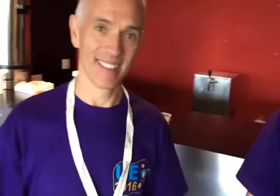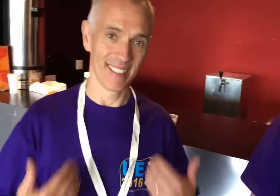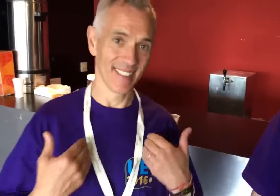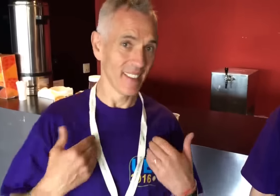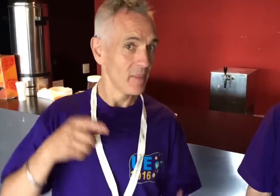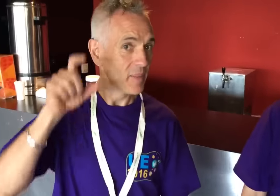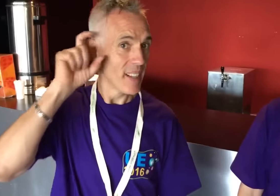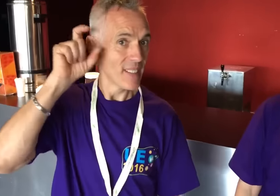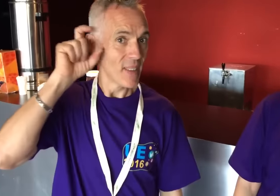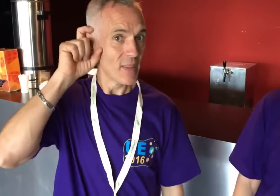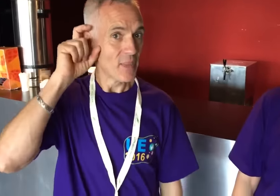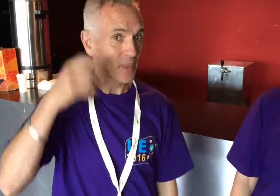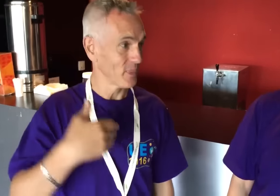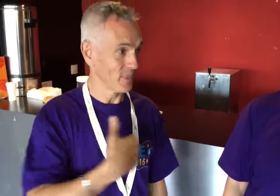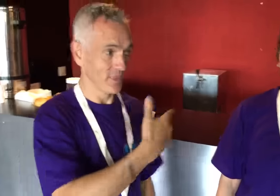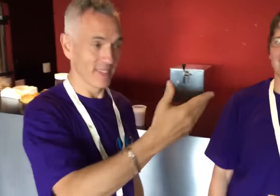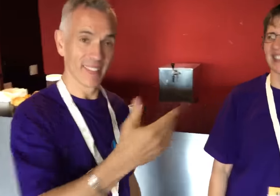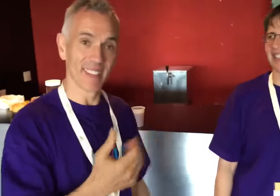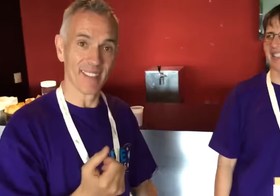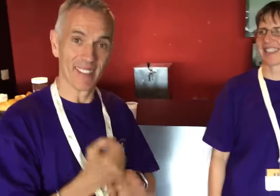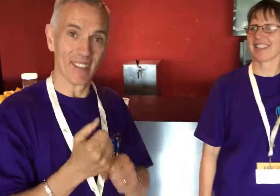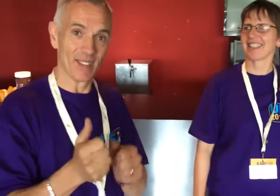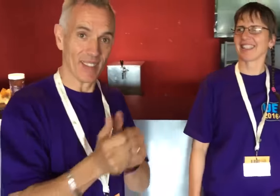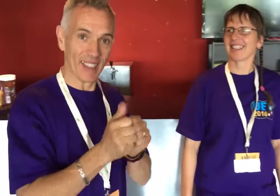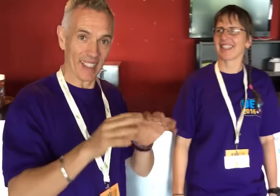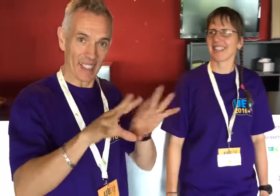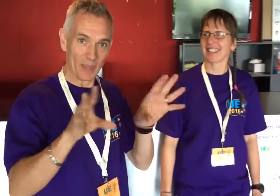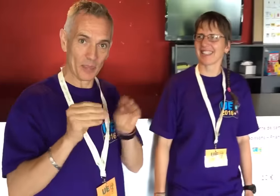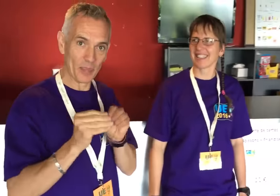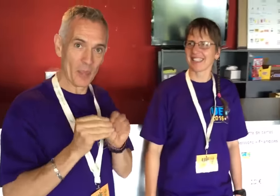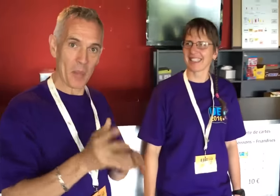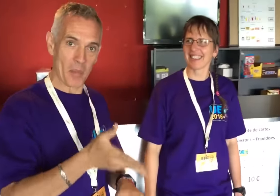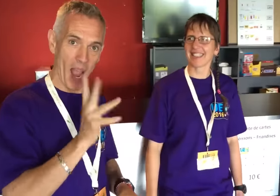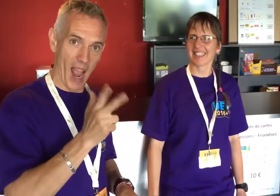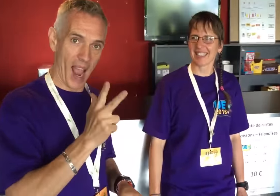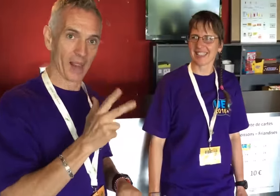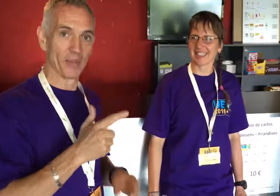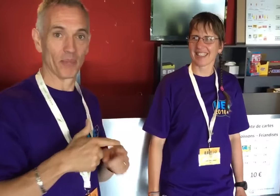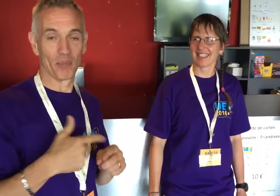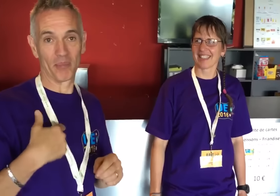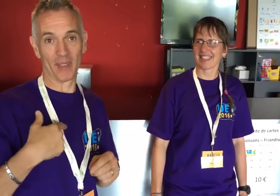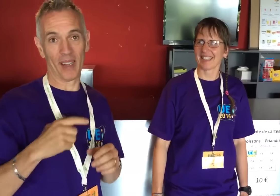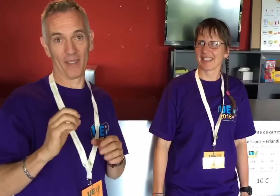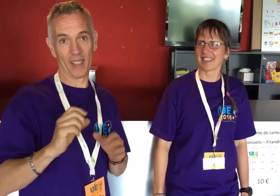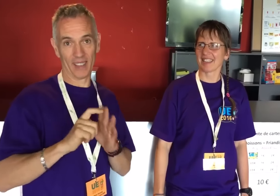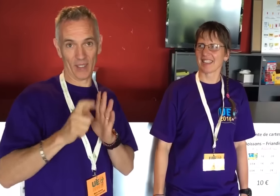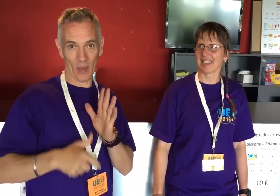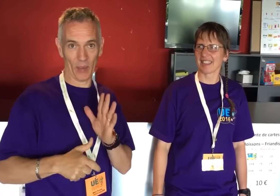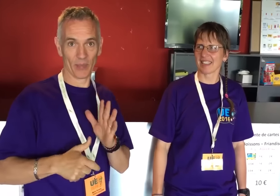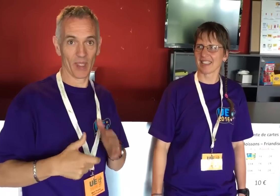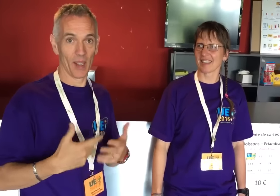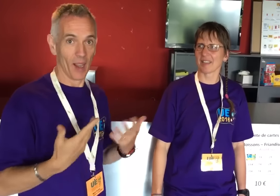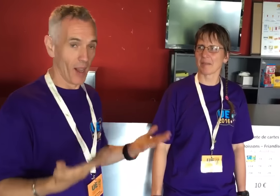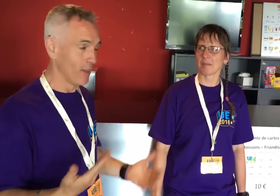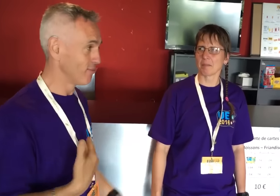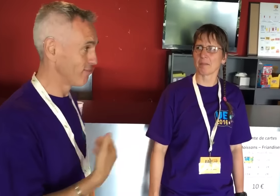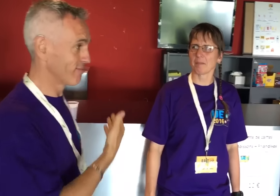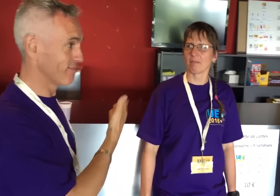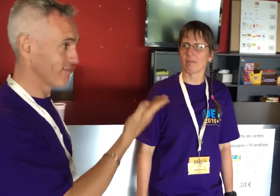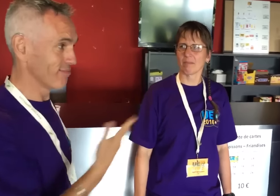Et moi, c'est Mario. Et nous sommes l'équipe qui travaille au bar. Et je suis donc le référent de la restauration. Et voilà toute mon